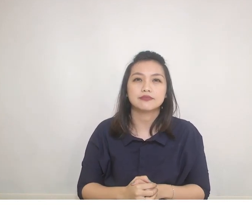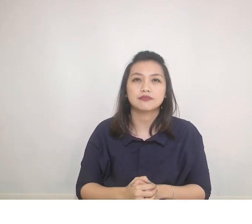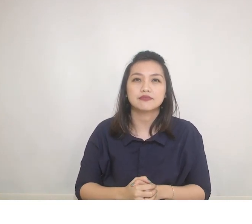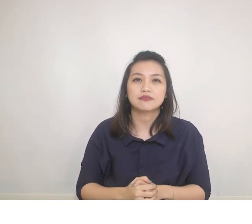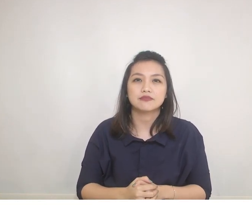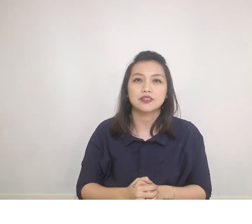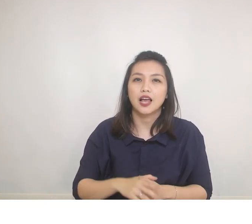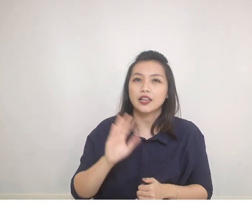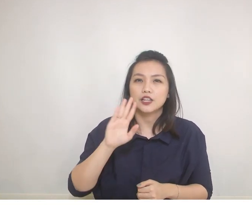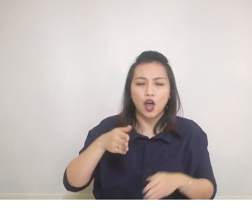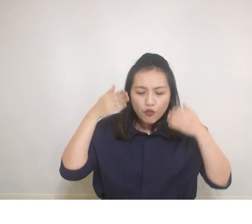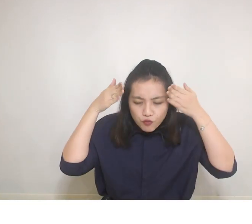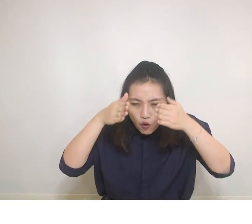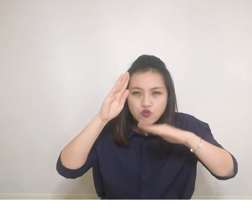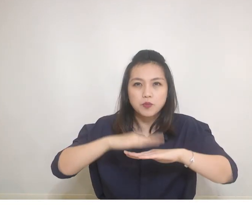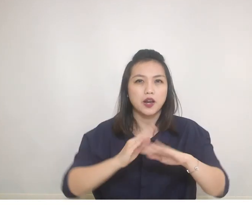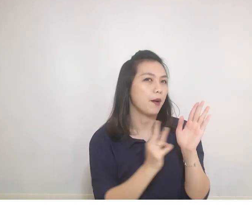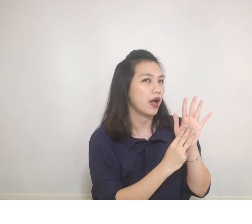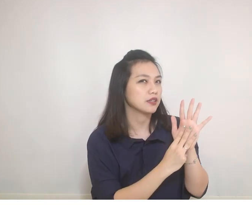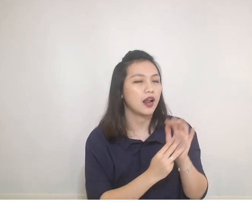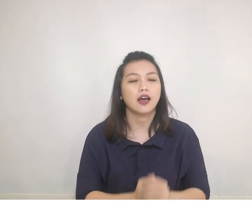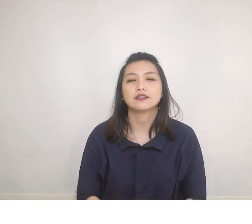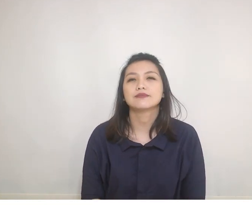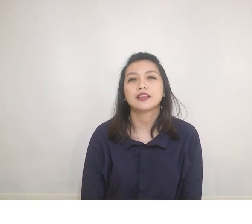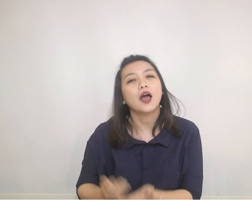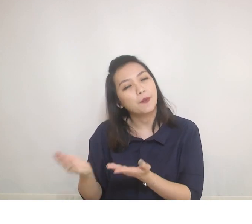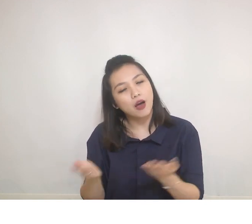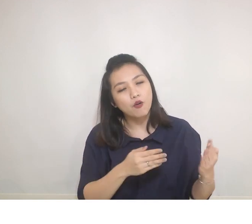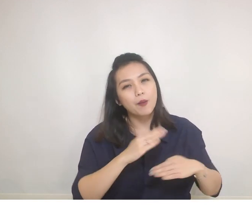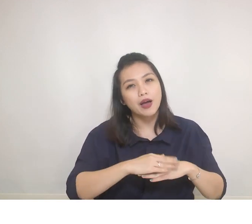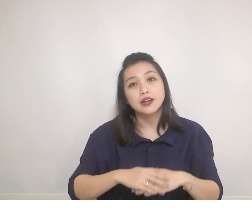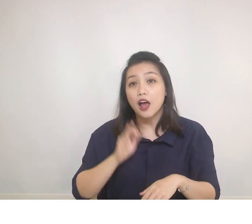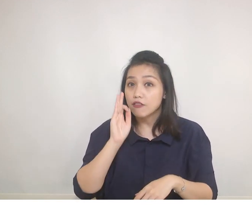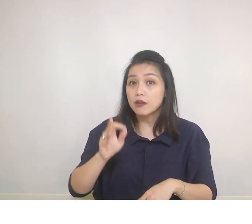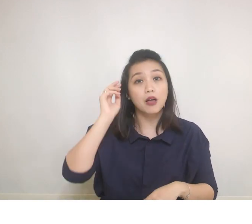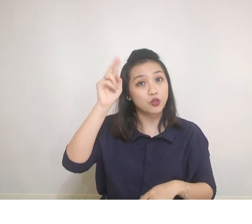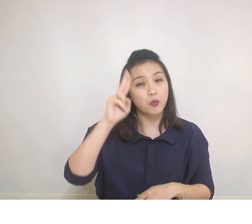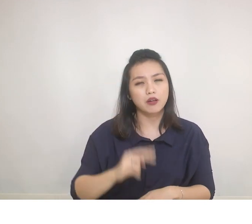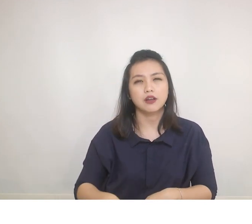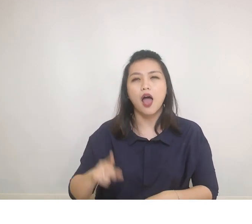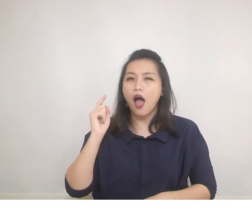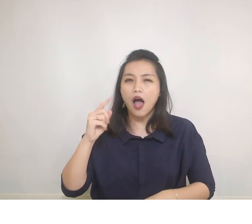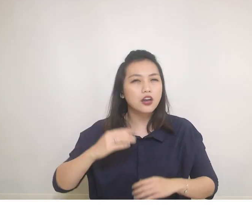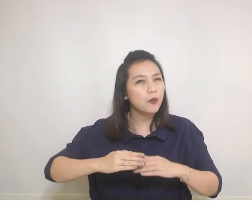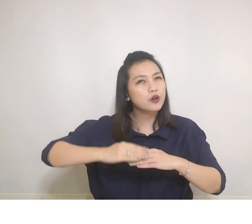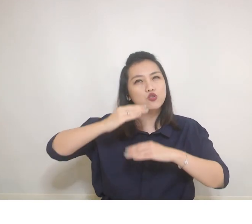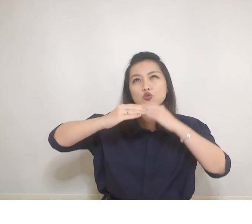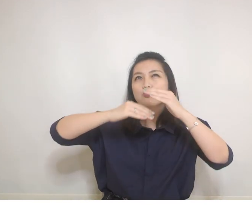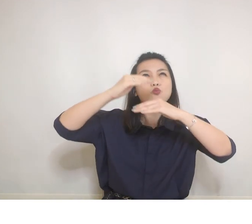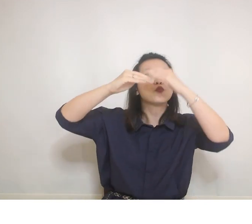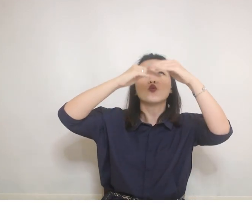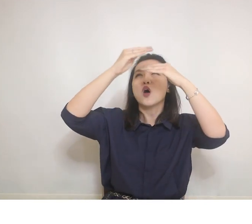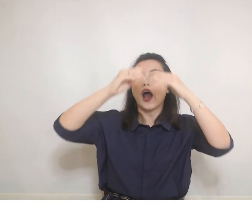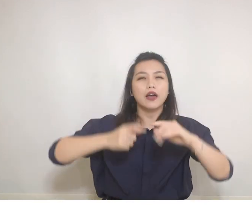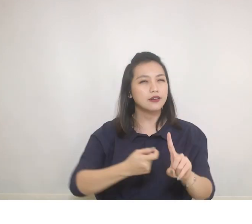Biarkan Tuhan yang menjadi Tuhan mereka. Kalian bukan majikan mereka yang menyiapkan lapangan kerja buat mereka,